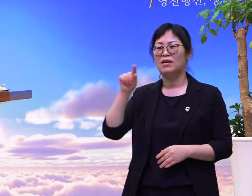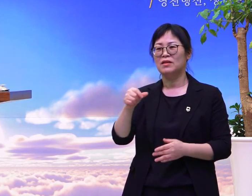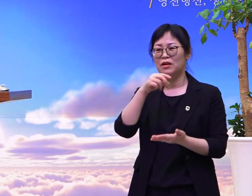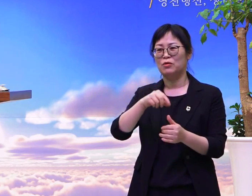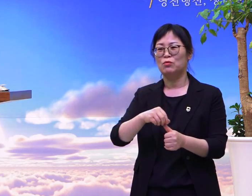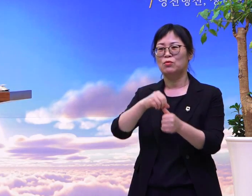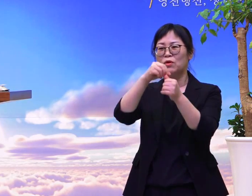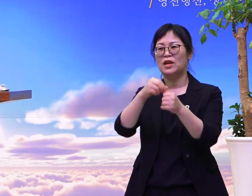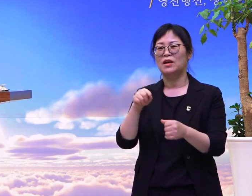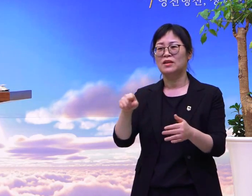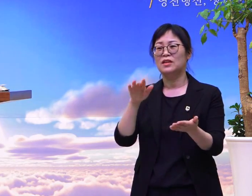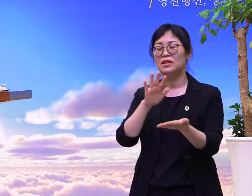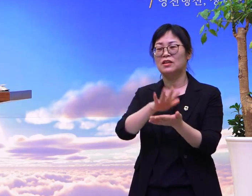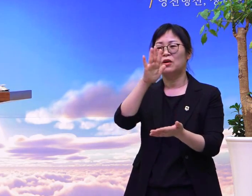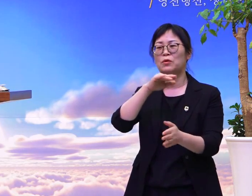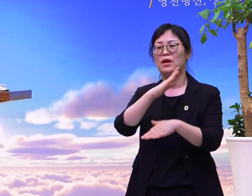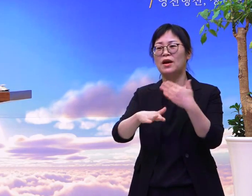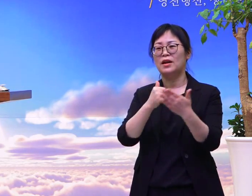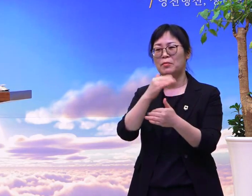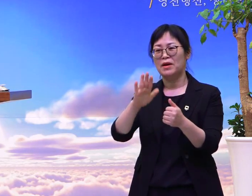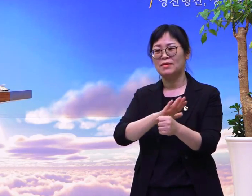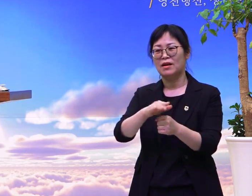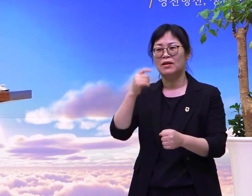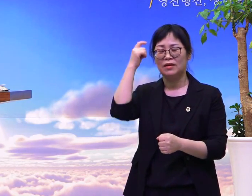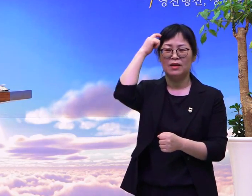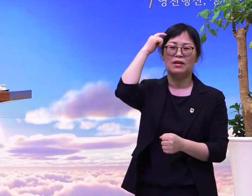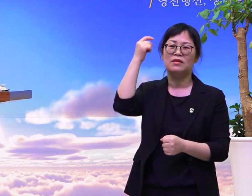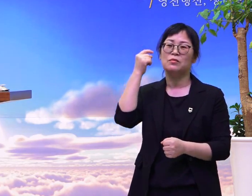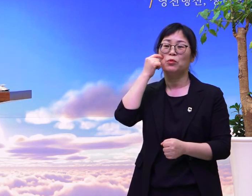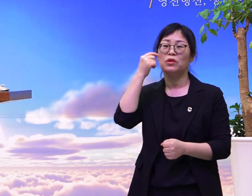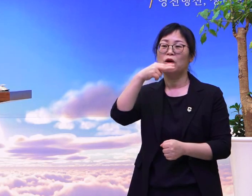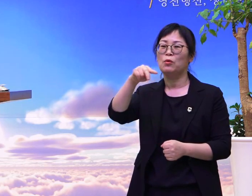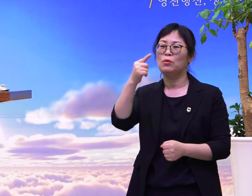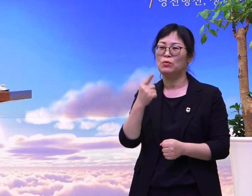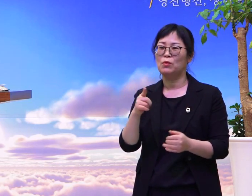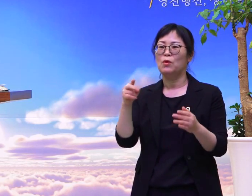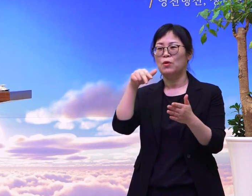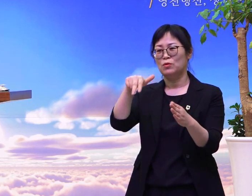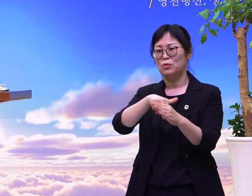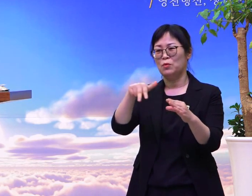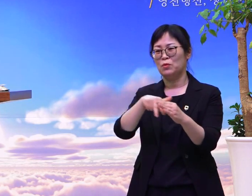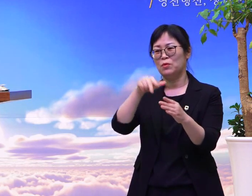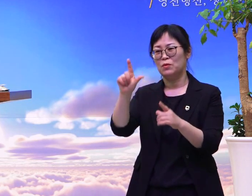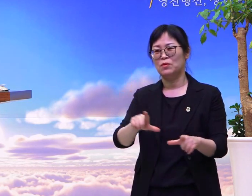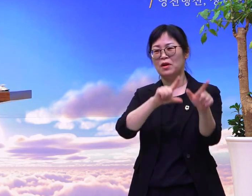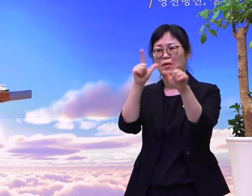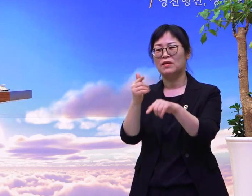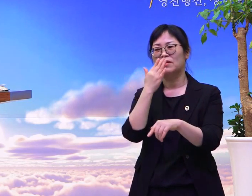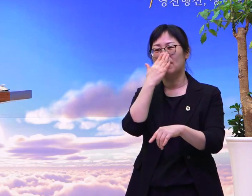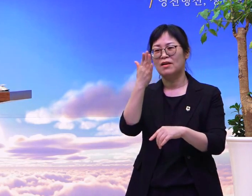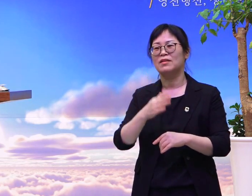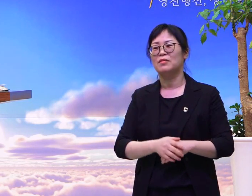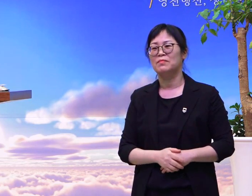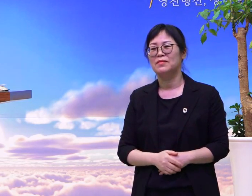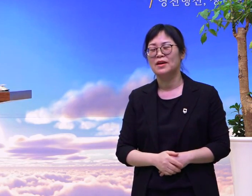뜨거운 사랑, 그 뜨거운 하나님의 사랑을 깨닫지 못하고도 종교 생활은 가능합니다.